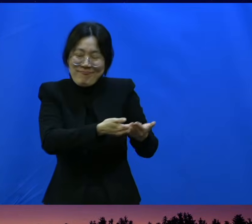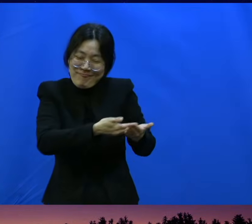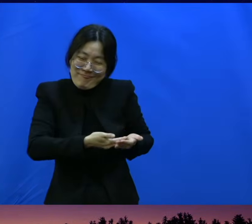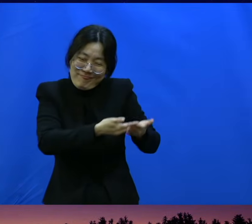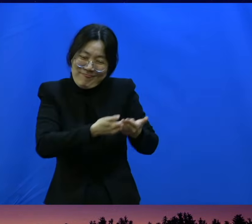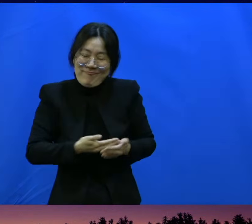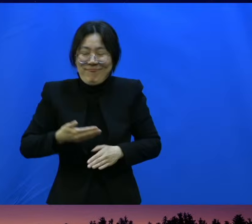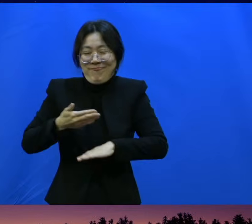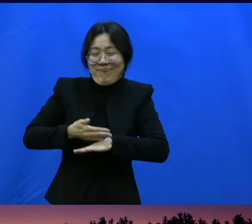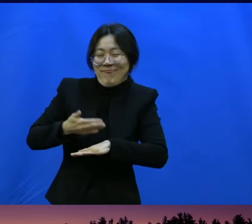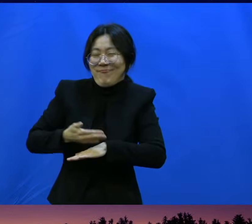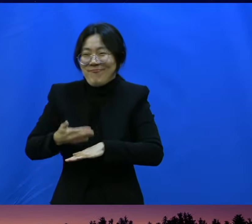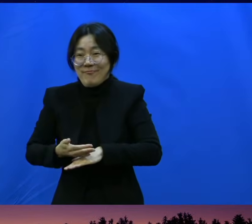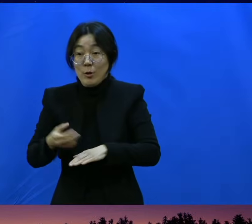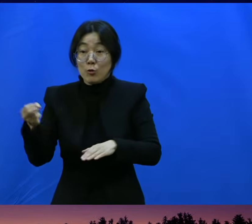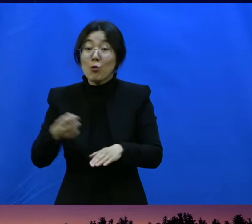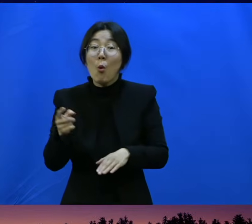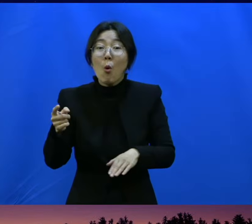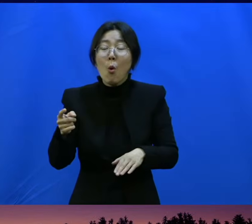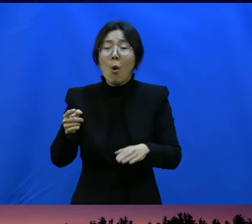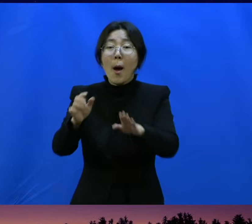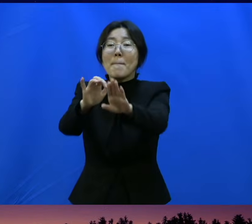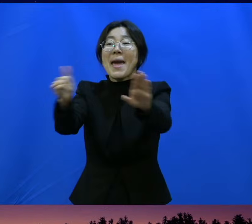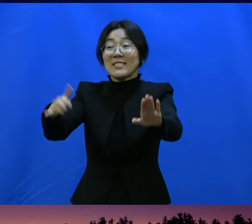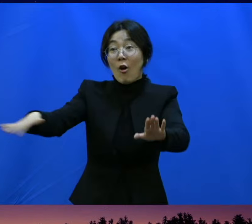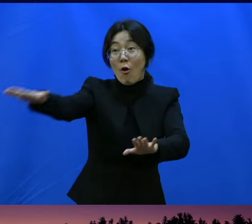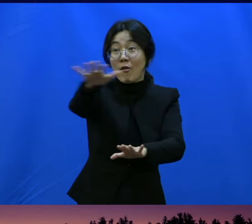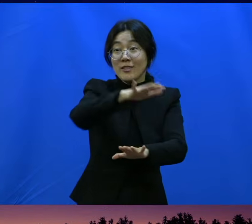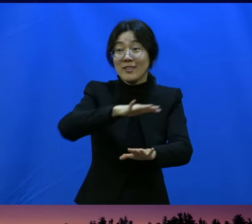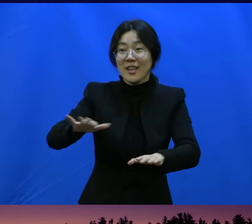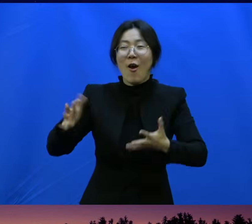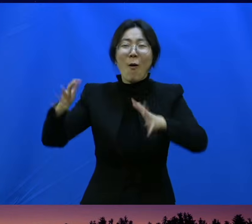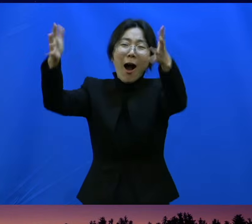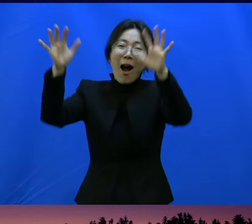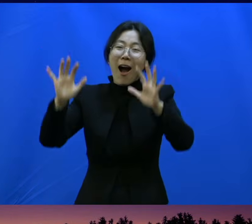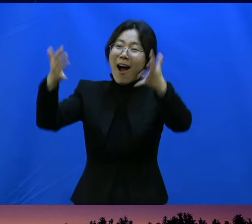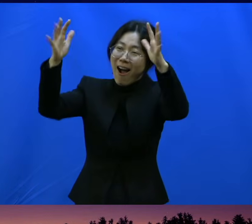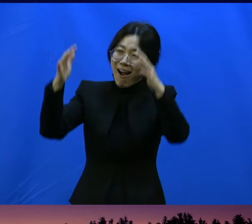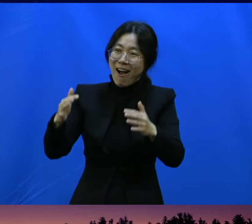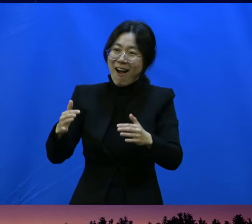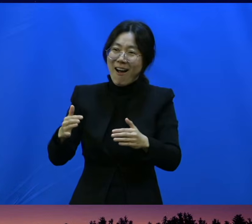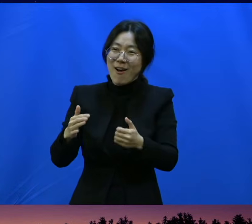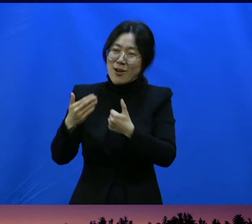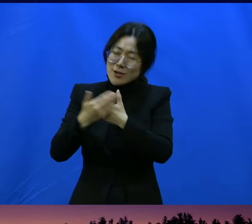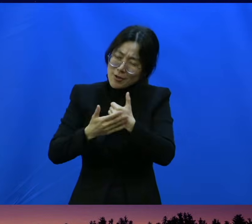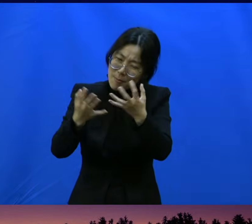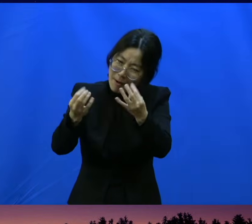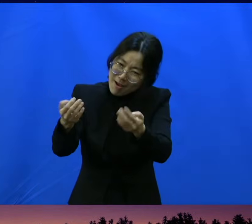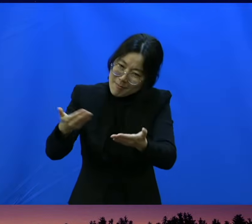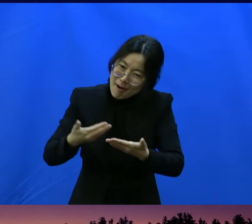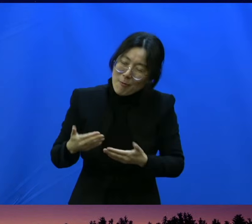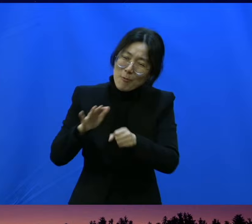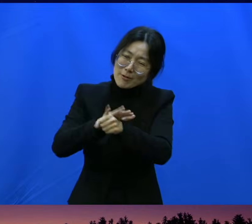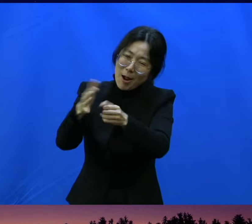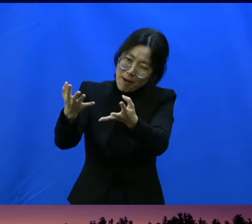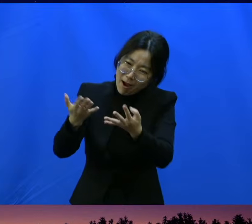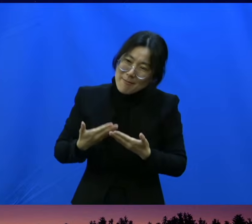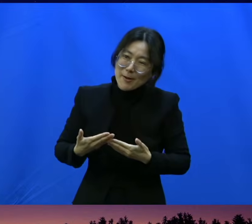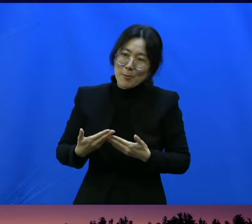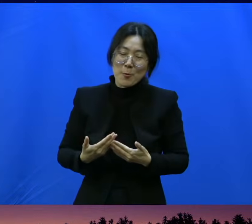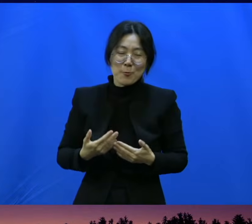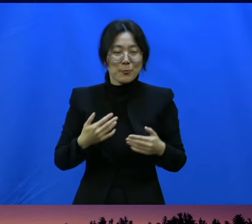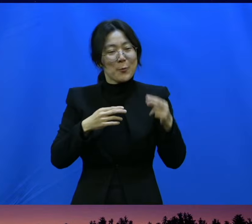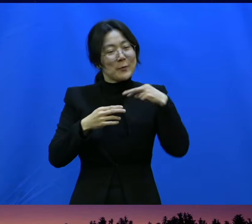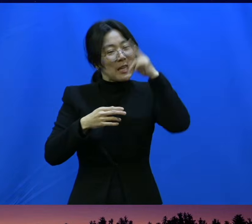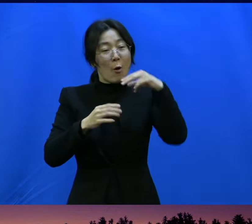그리고 이 다윗은 백성들의 사랑을 많이 받습니다. 그리고 사울 왕 곁에서 측근에서 왕을 보좌하는 역할을 맡죠.